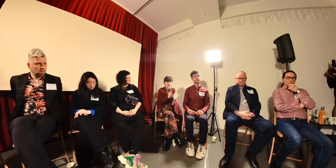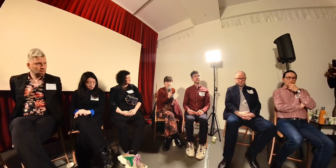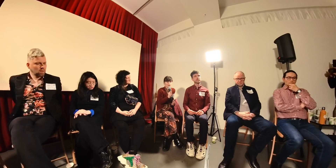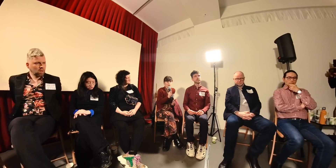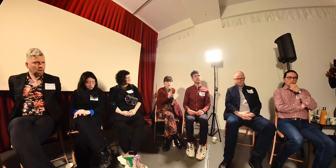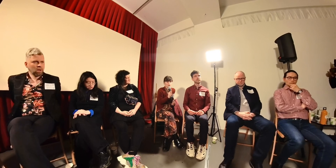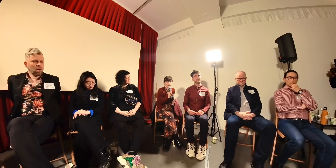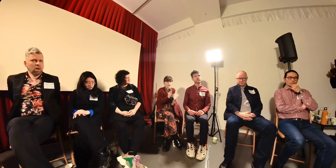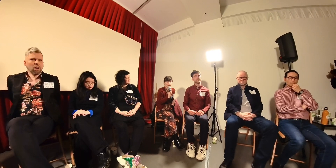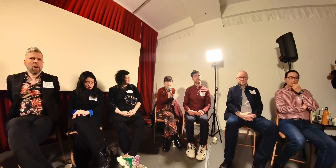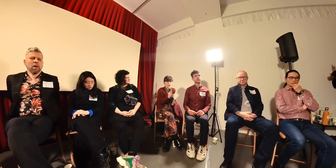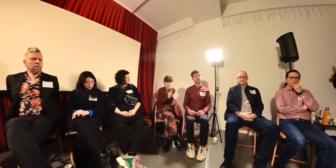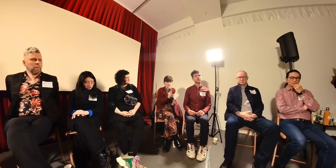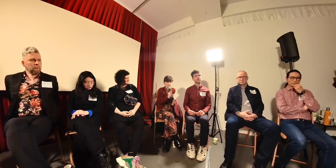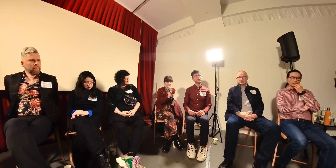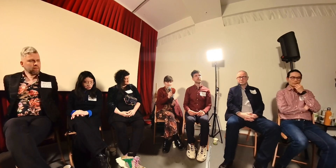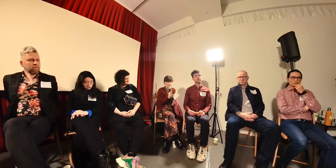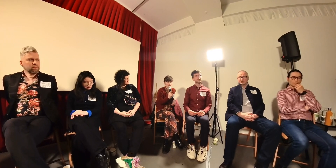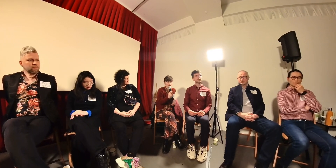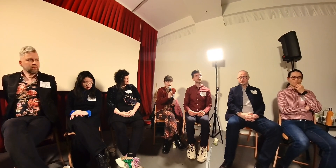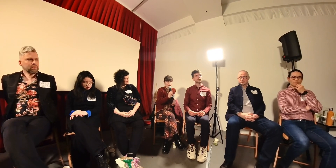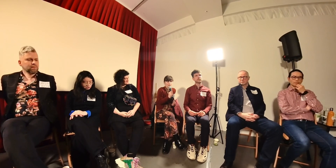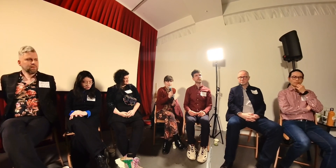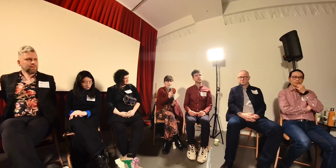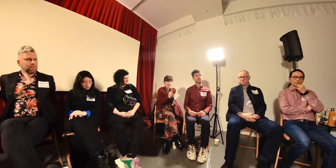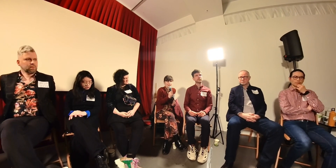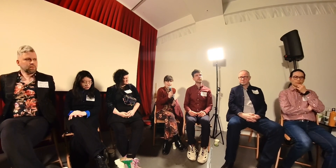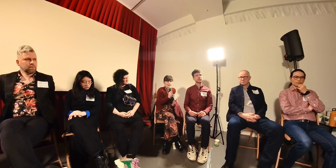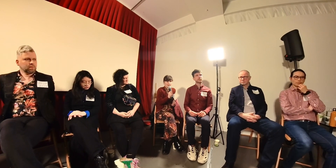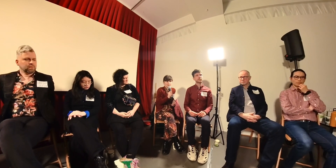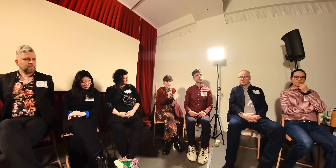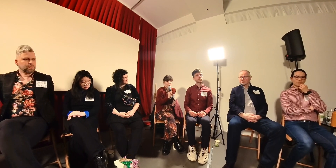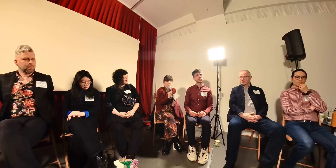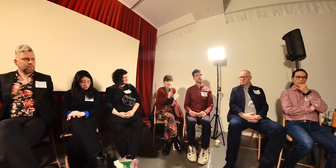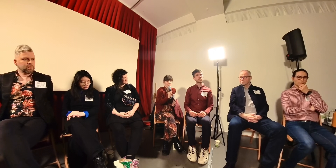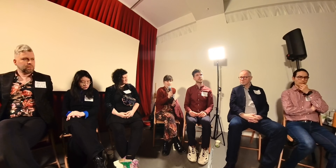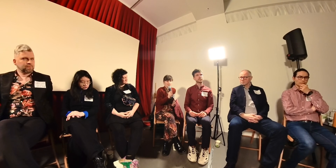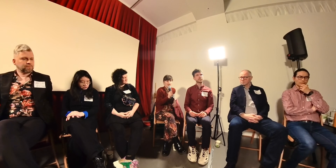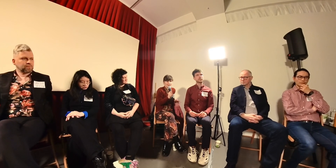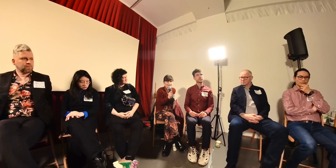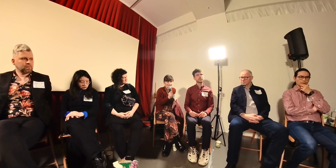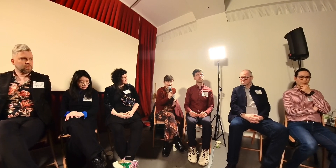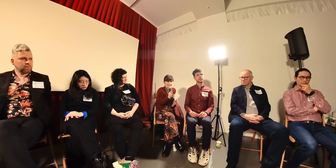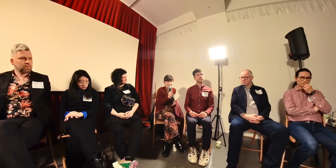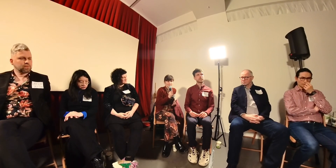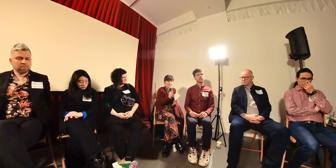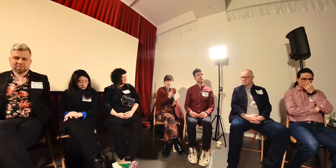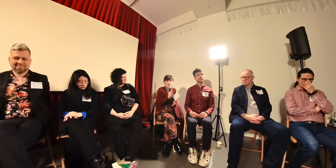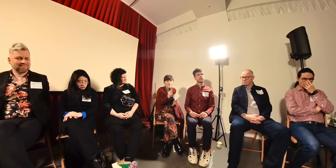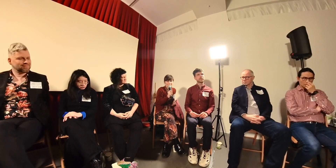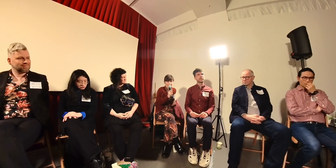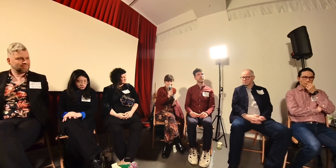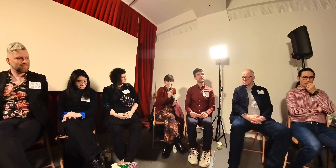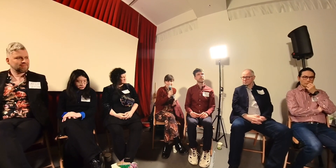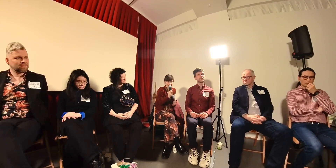možnýma způsobama zpřístupnění vlastně jedné nějaké vyprávěcí linie